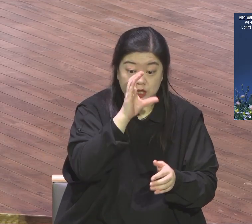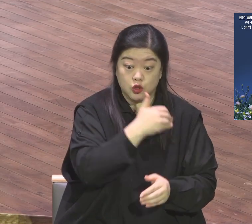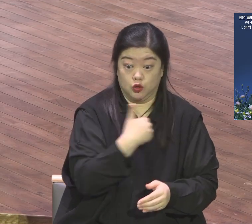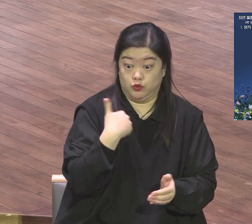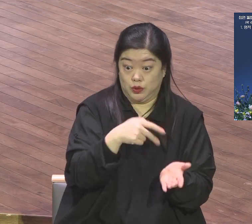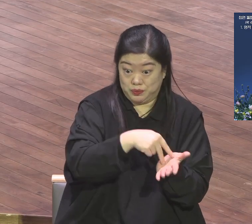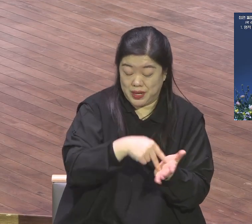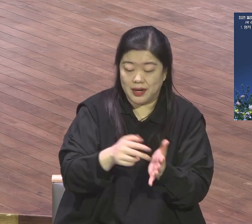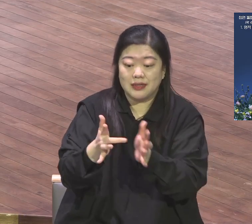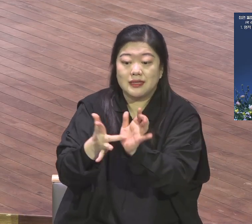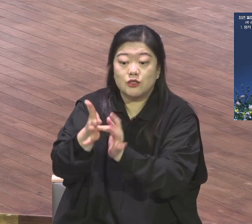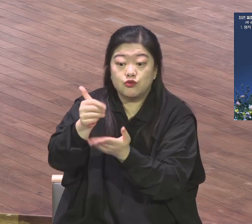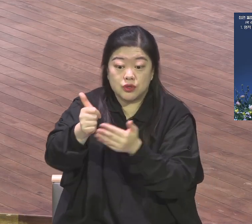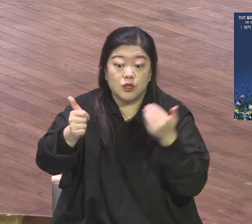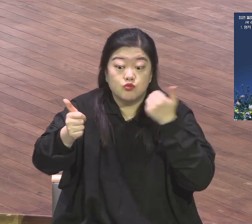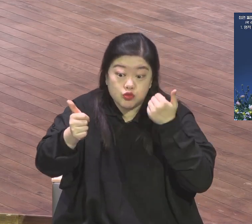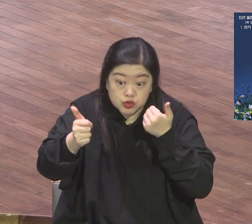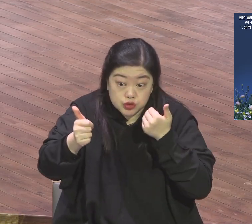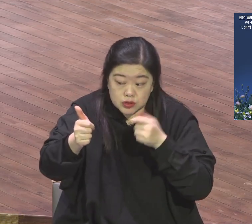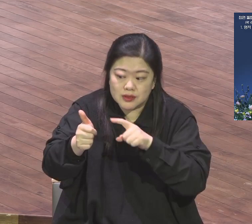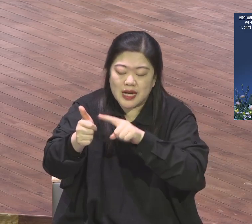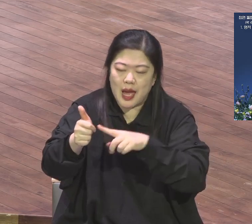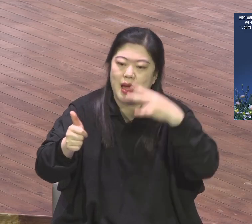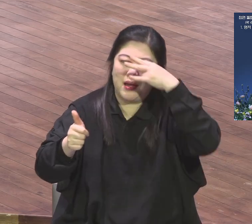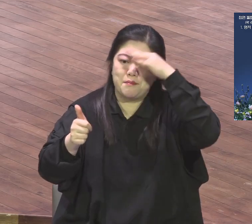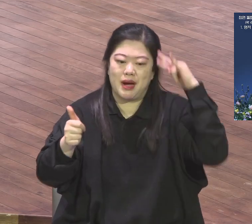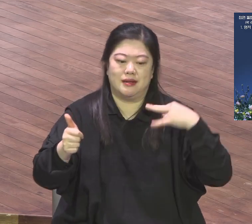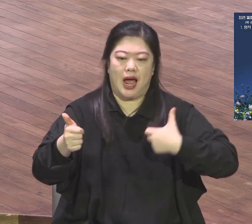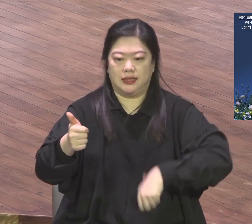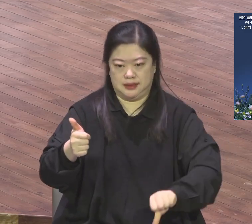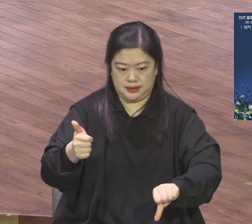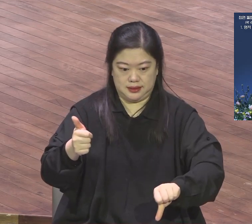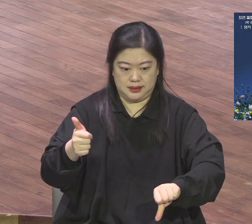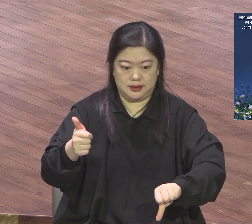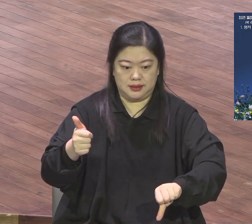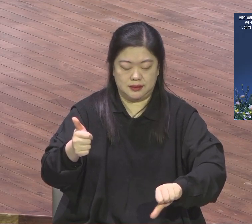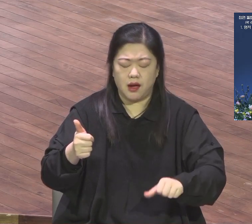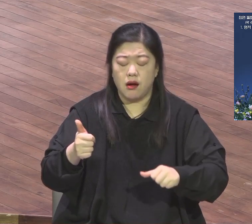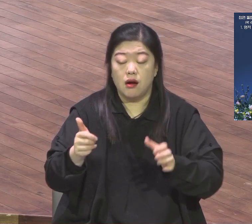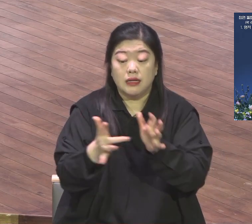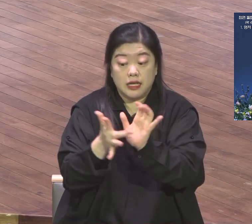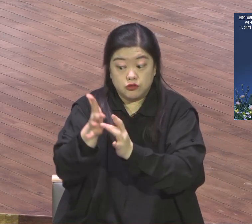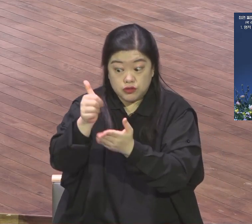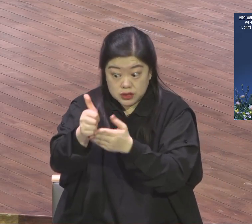그렇지 예수님을 하나님으로 믿지 않기 때문에 구원이 없는 것입니다.